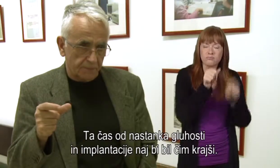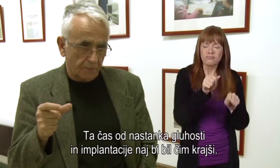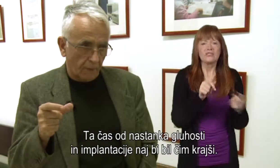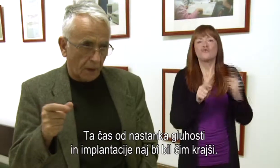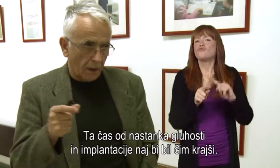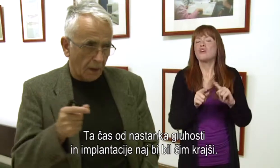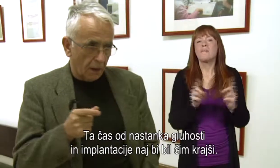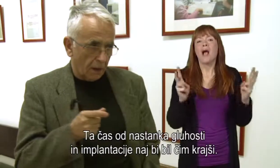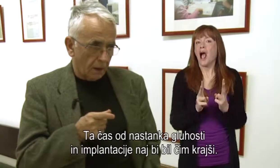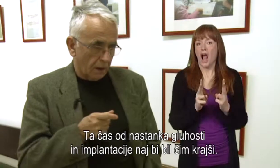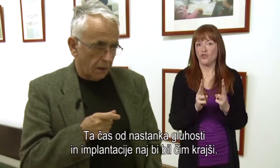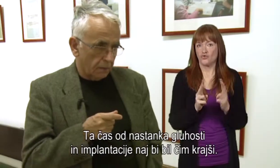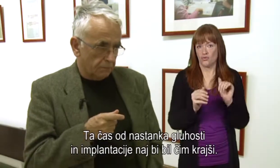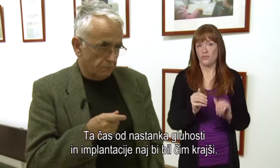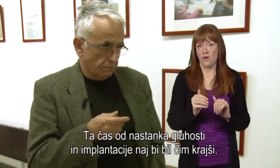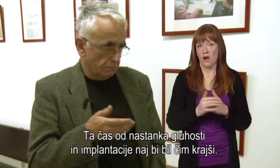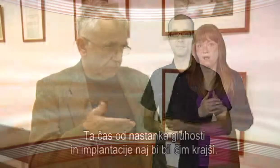krajši.